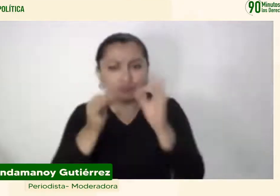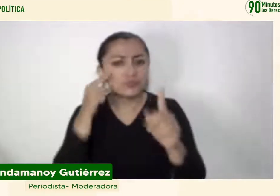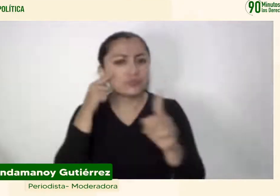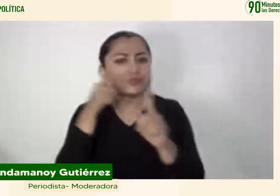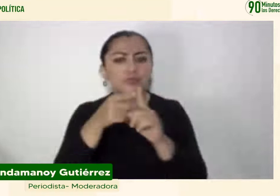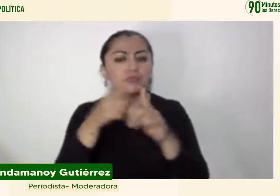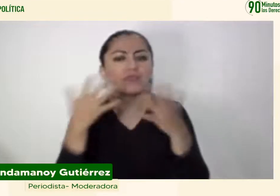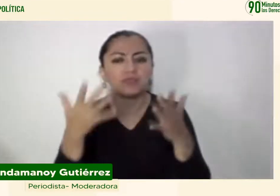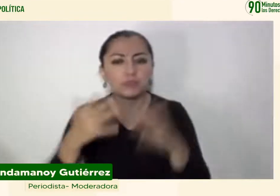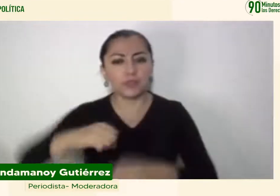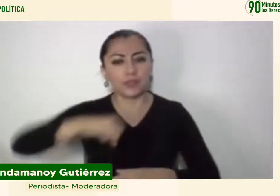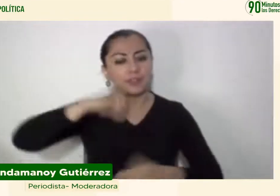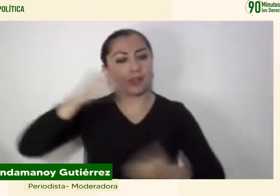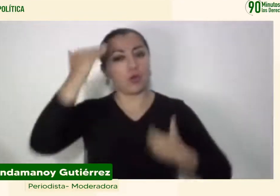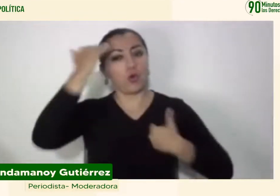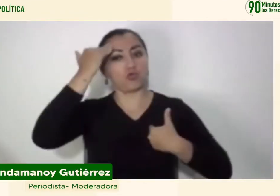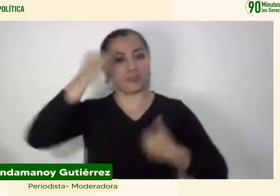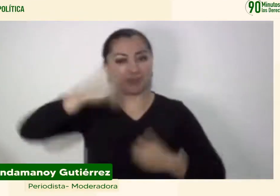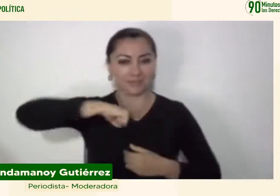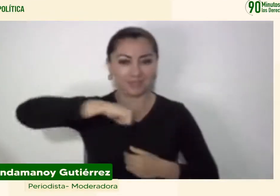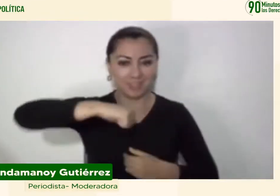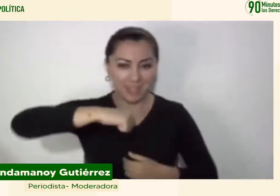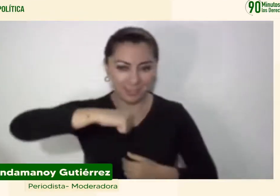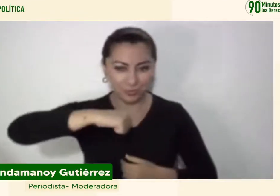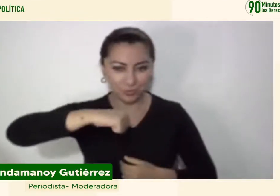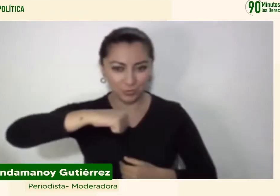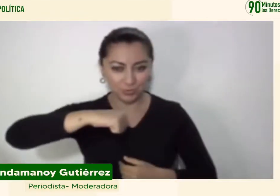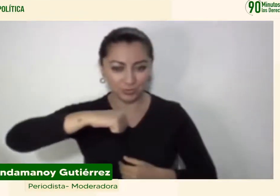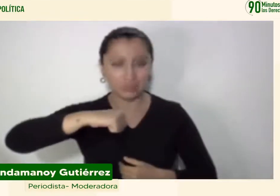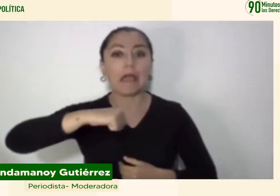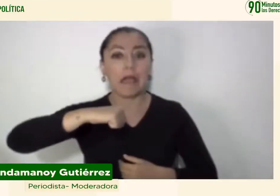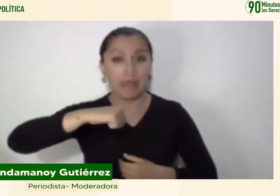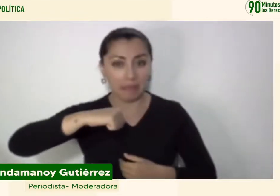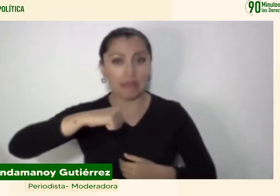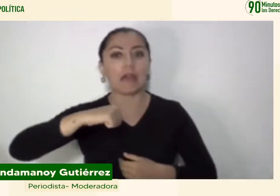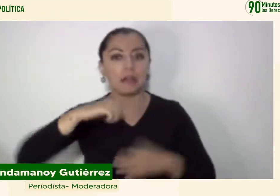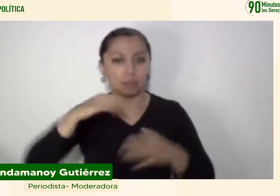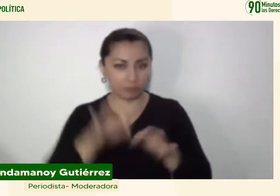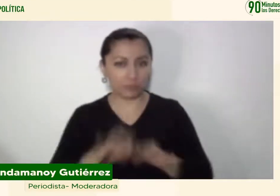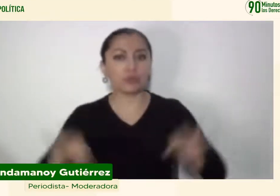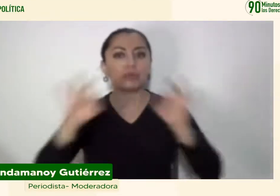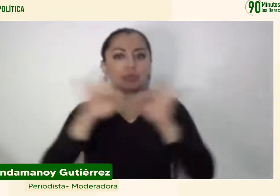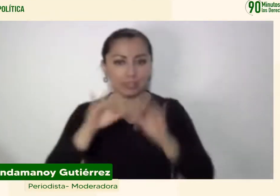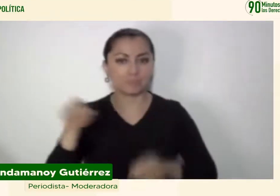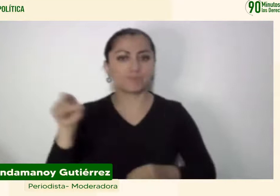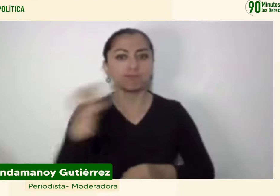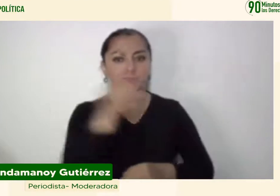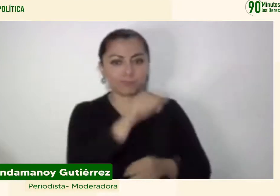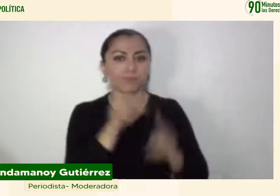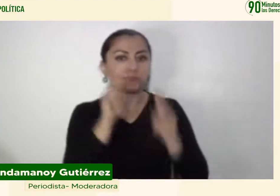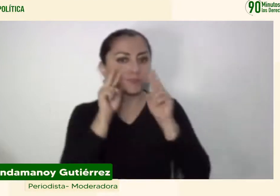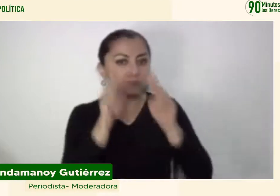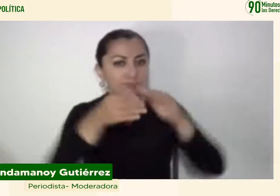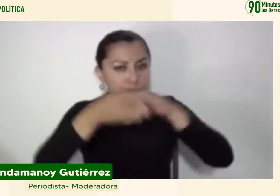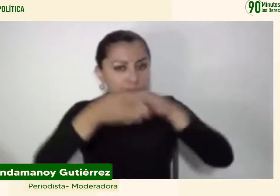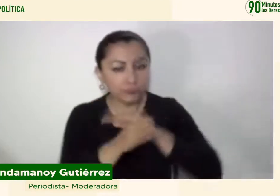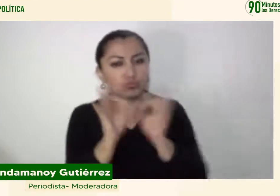señales en el horario de las cuatro y media siempre teniendo en cuenta el lema de la toma de conciencia por los derechos de las personas